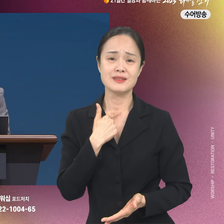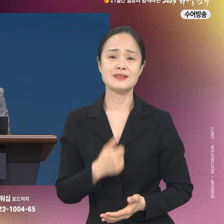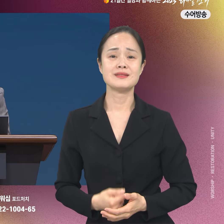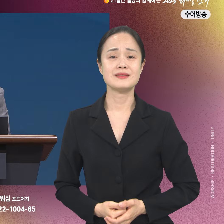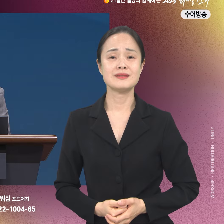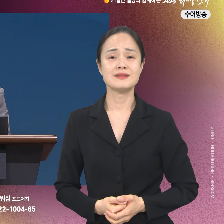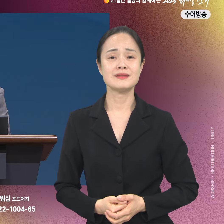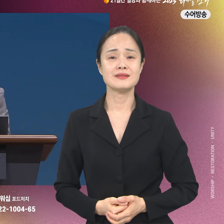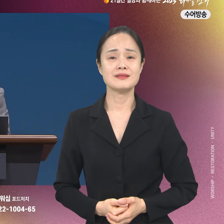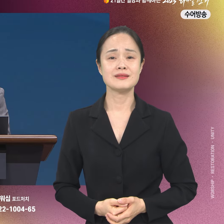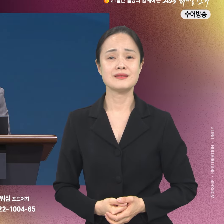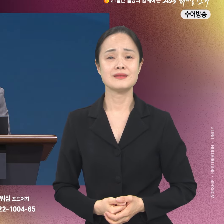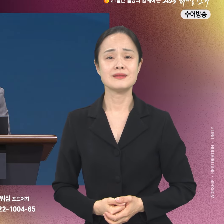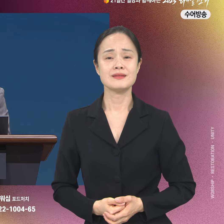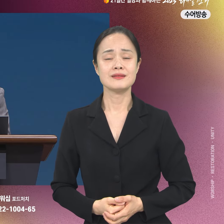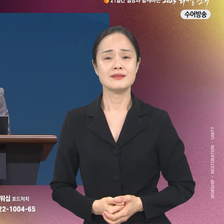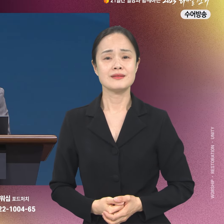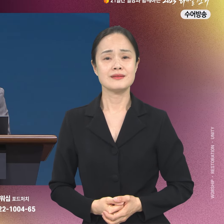그런데